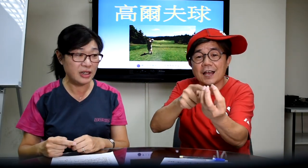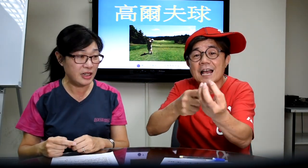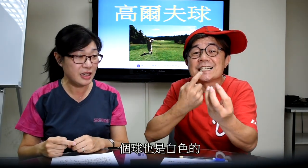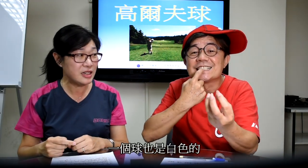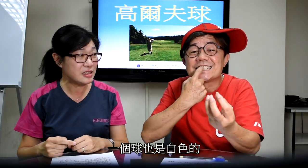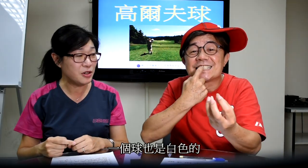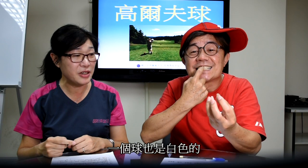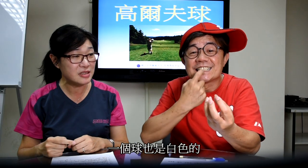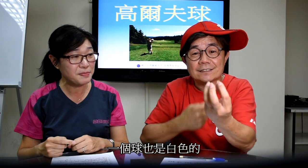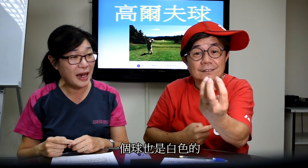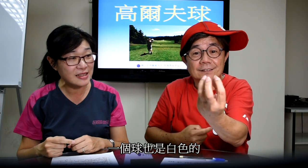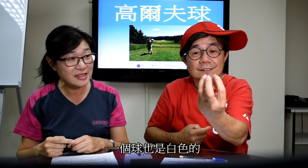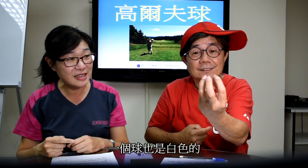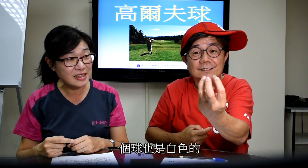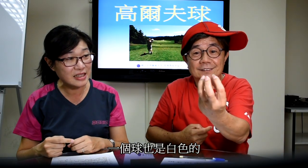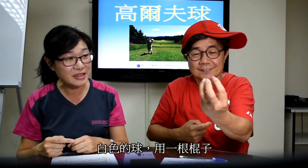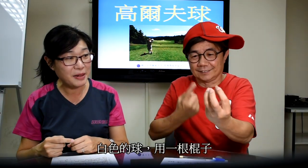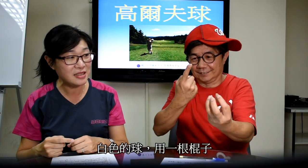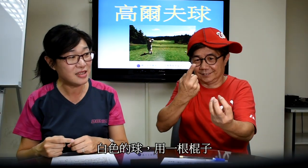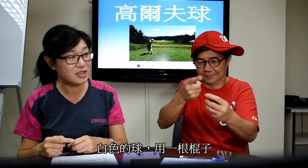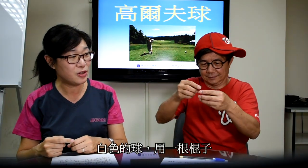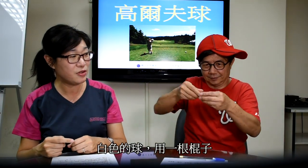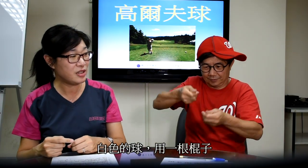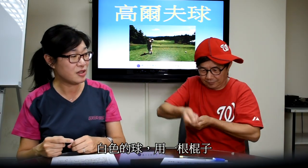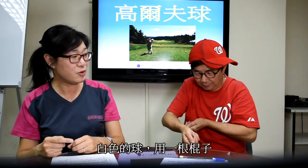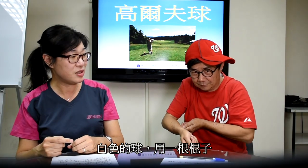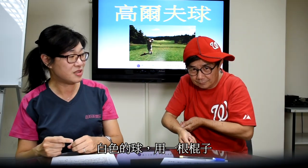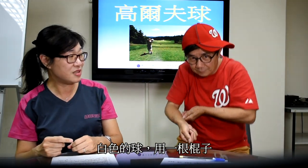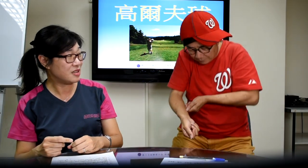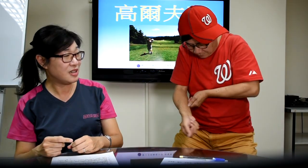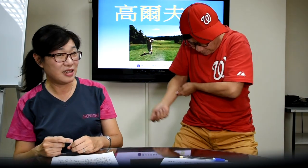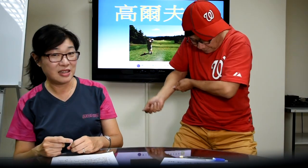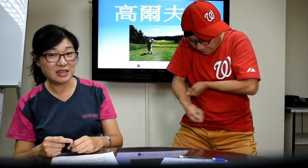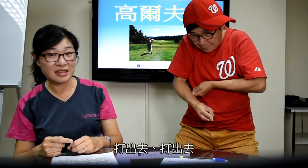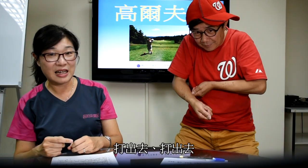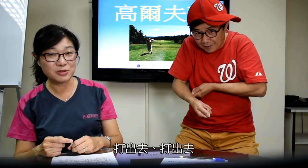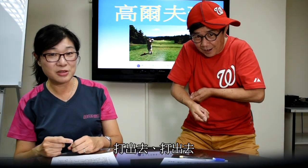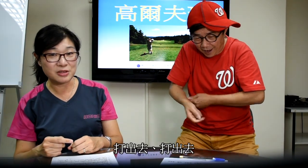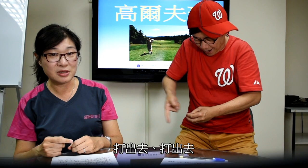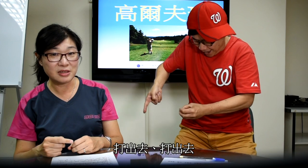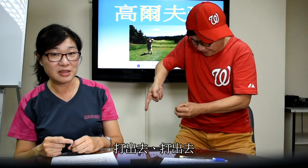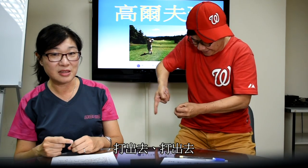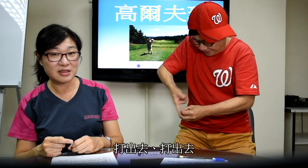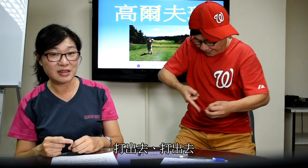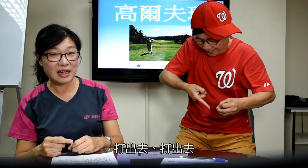一个球也是白色的，白色的球用一根棍子打出去，打出